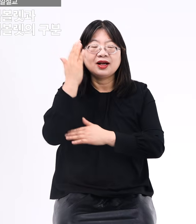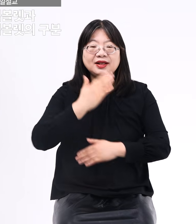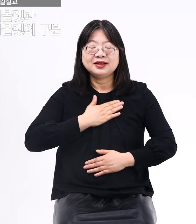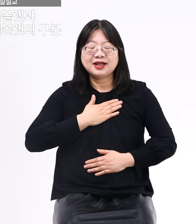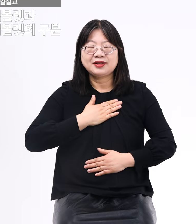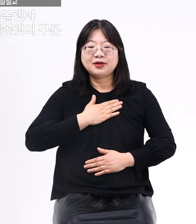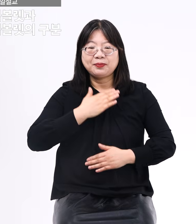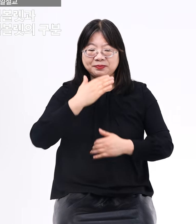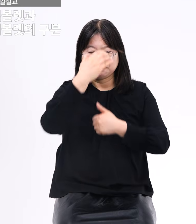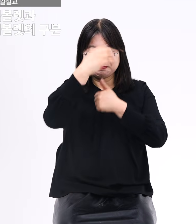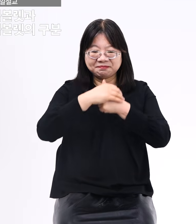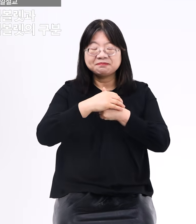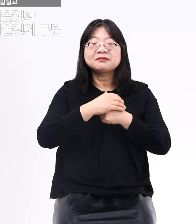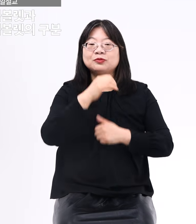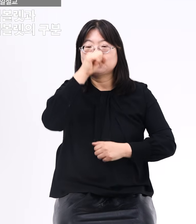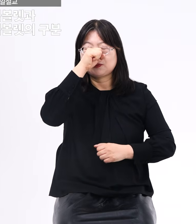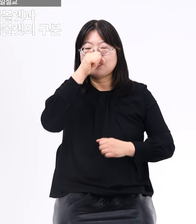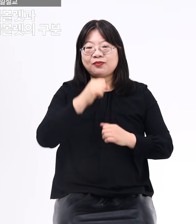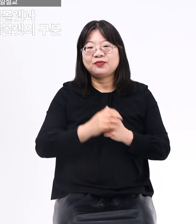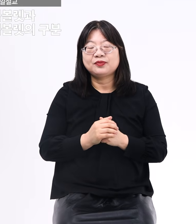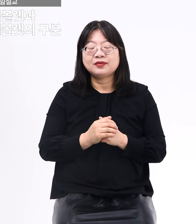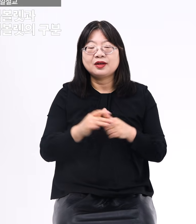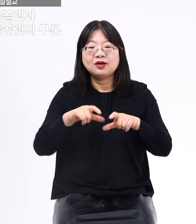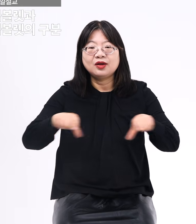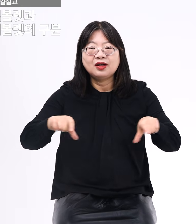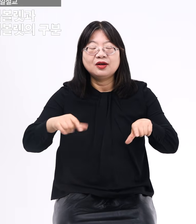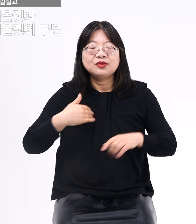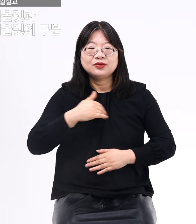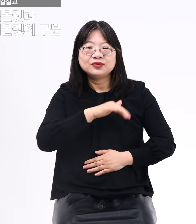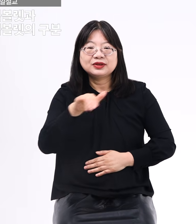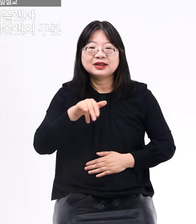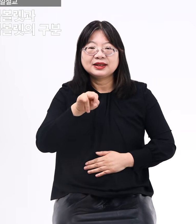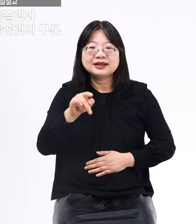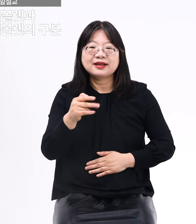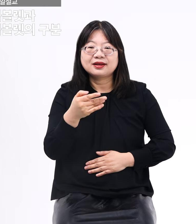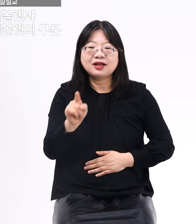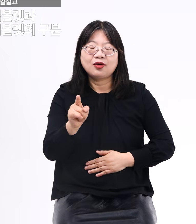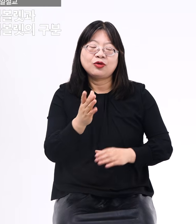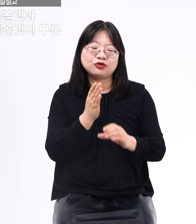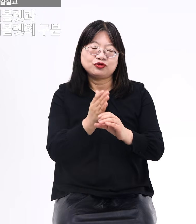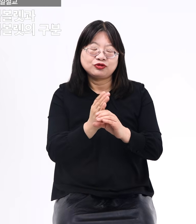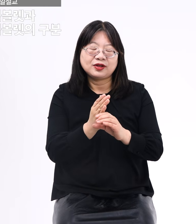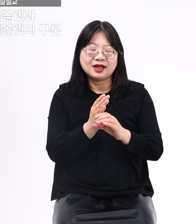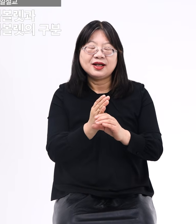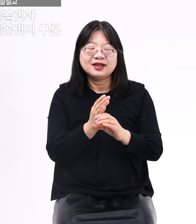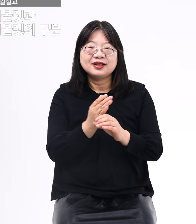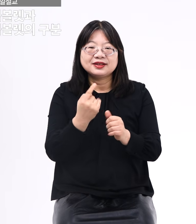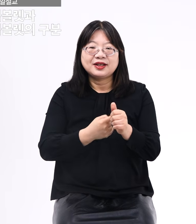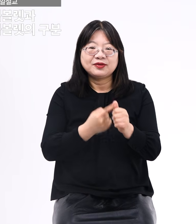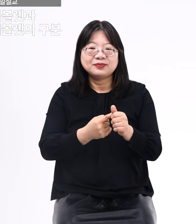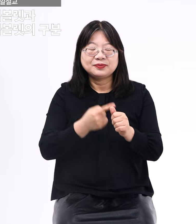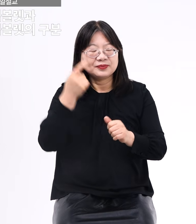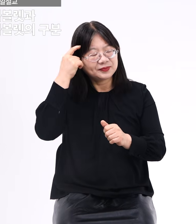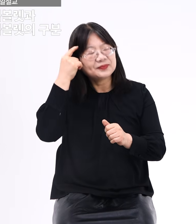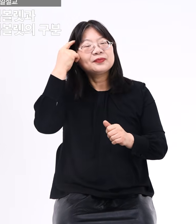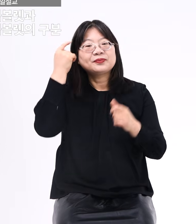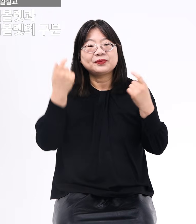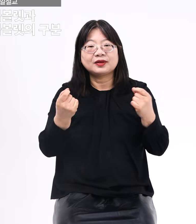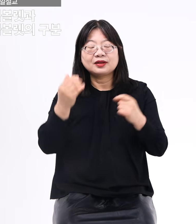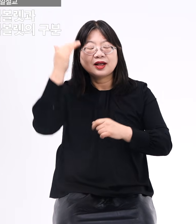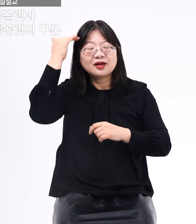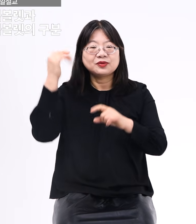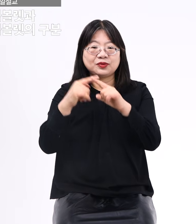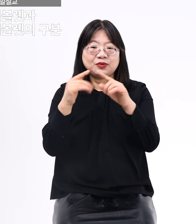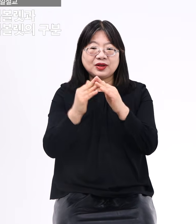자기에게 돌려줘야 됩니다. 이것을 보통 우리는 센터 본능이라고 해요. 그런데 한국의